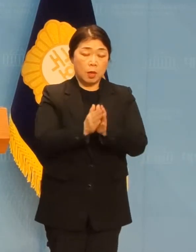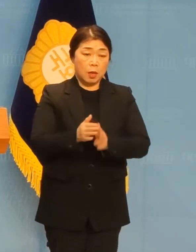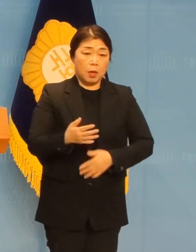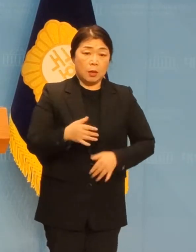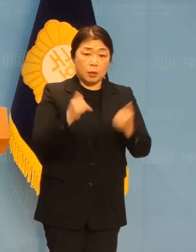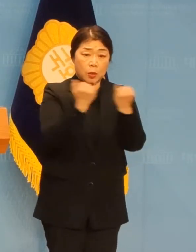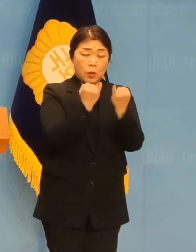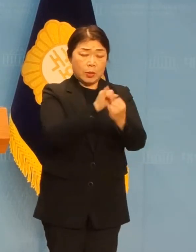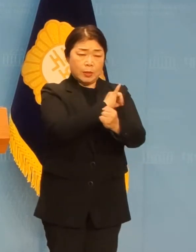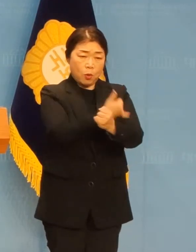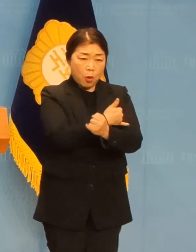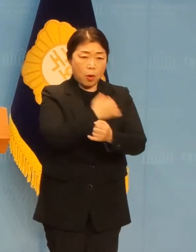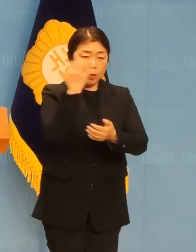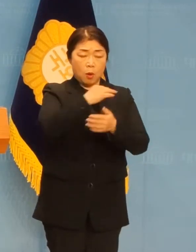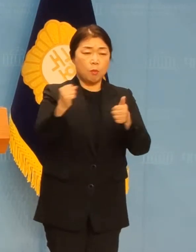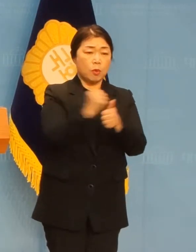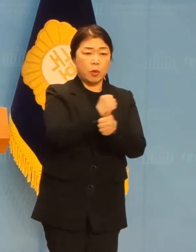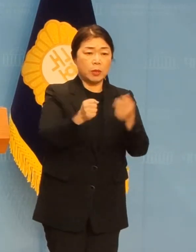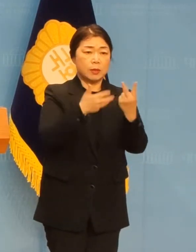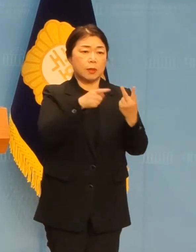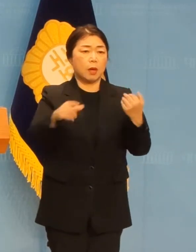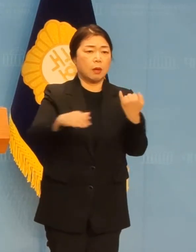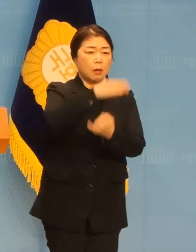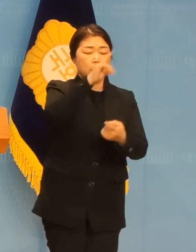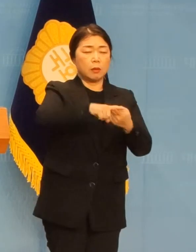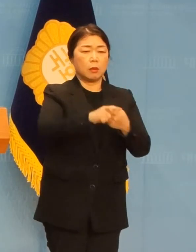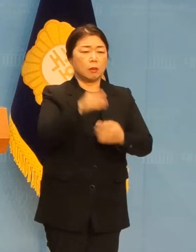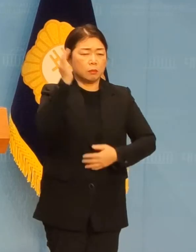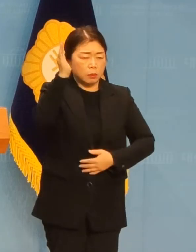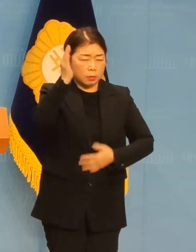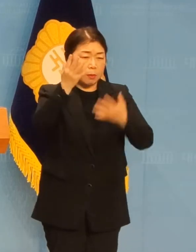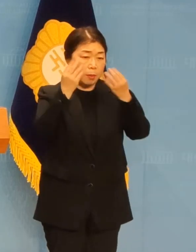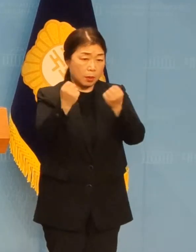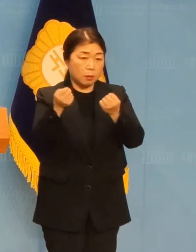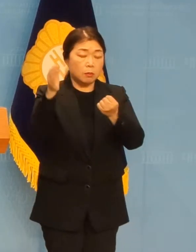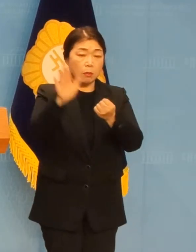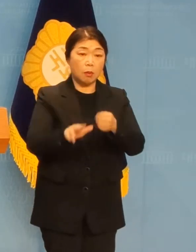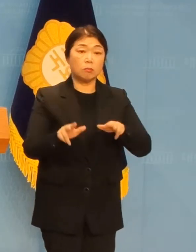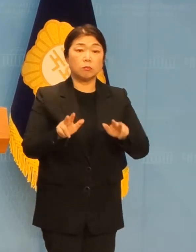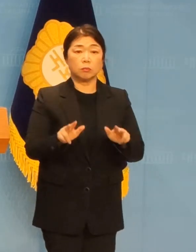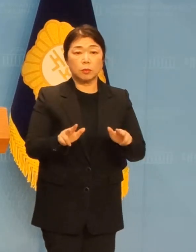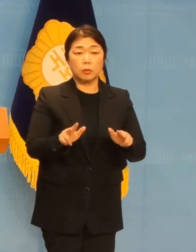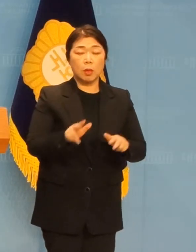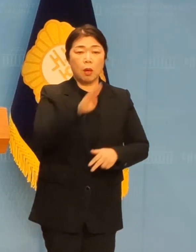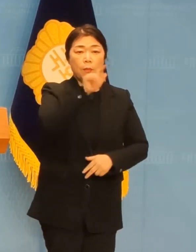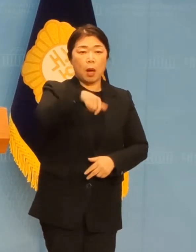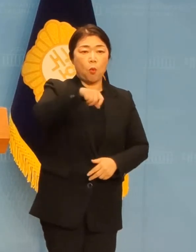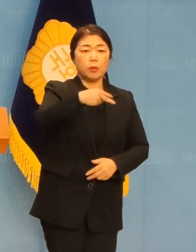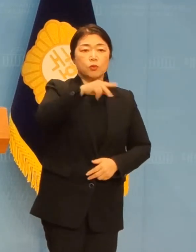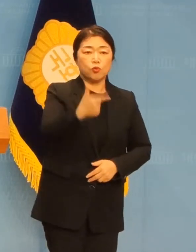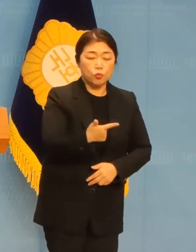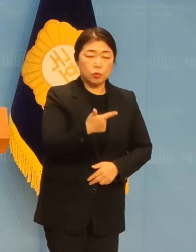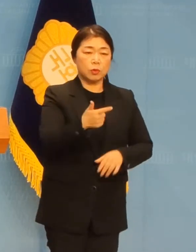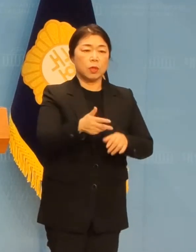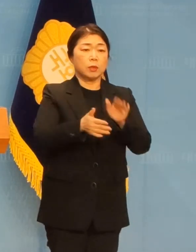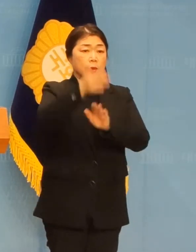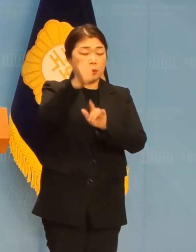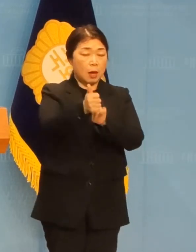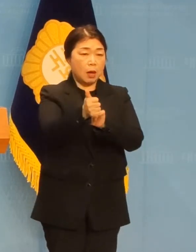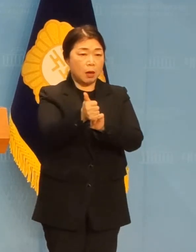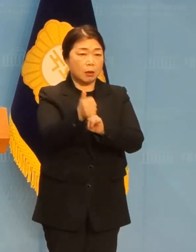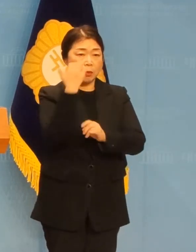인권과 성폭력 2차 가해 방지에 대해 이야기해 왔습니다. 그런데 박원순 시장 성추행 사건 때